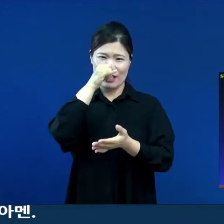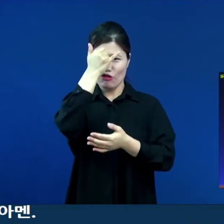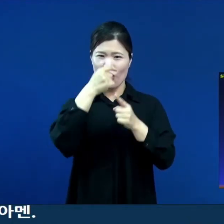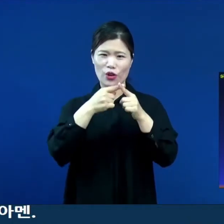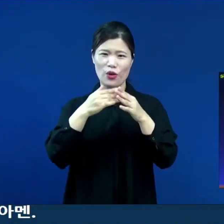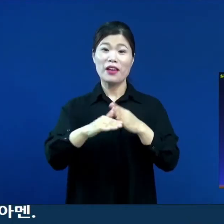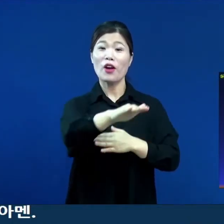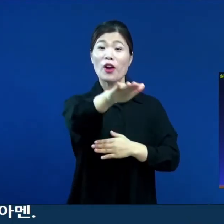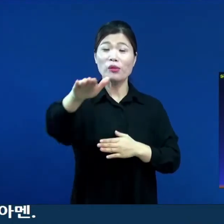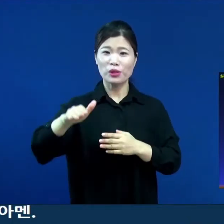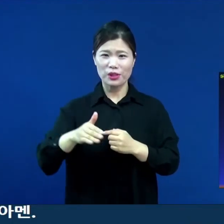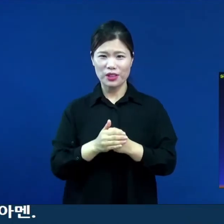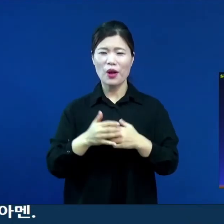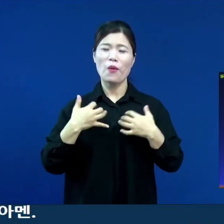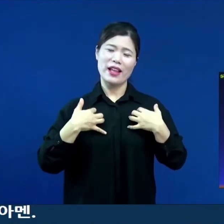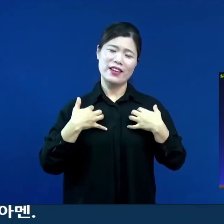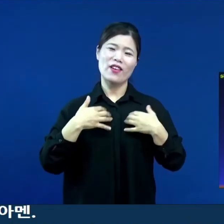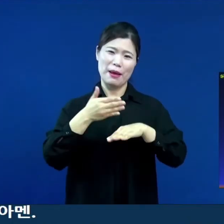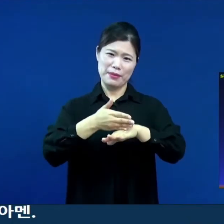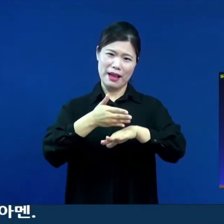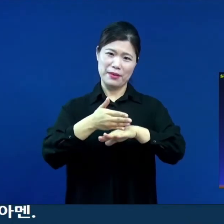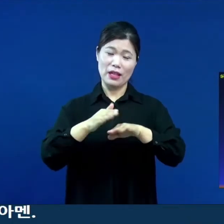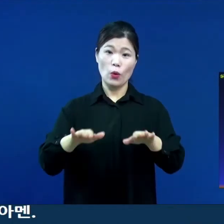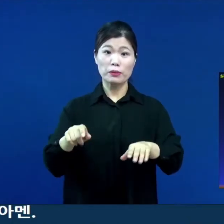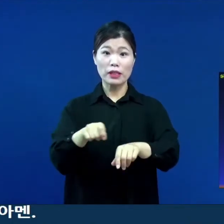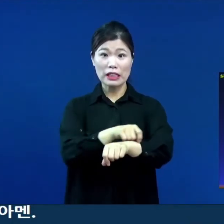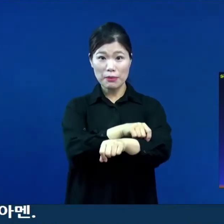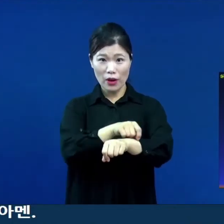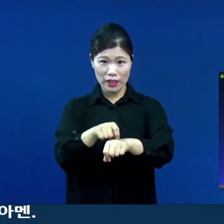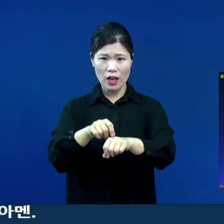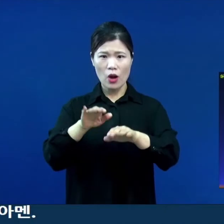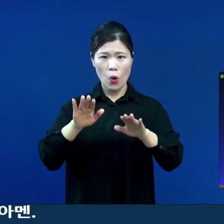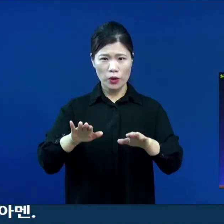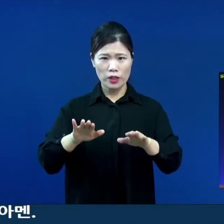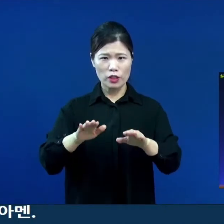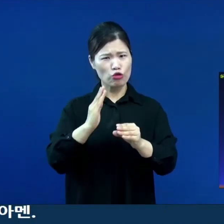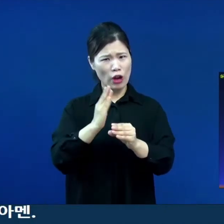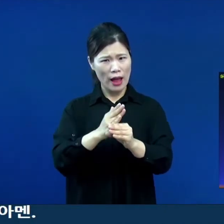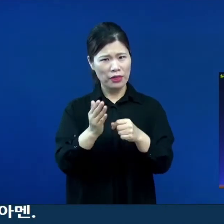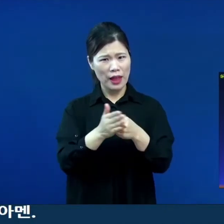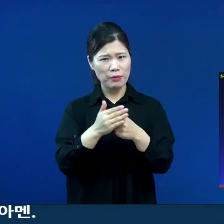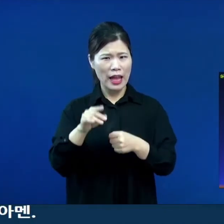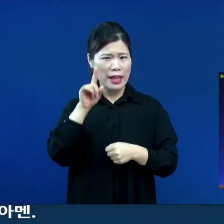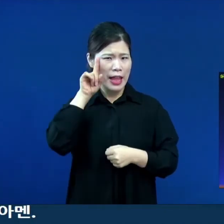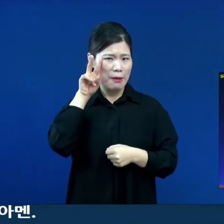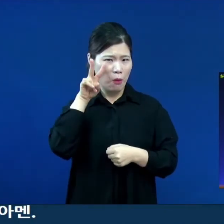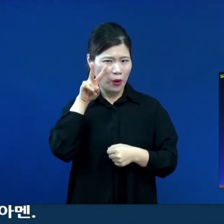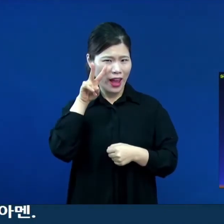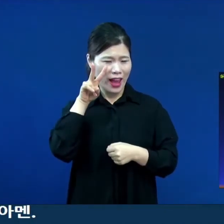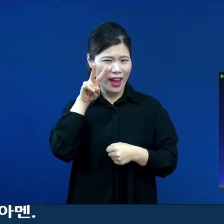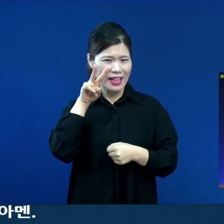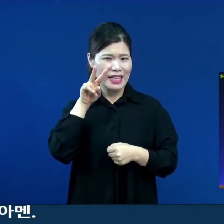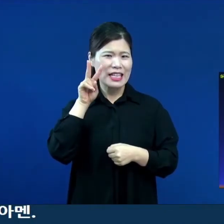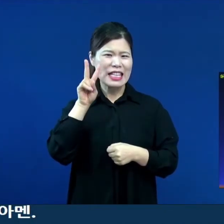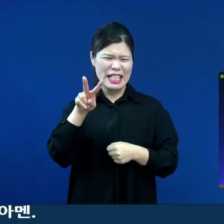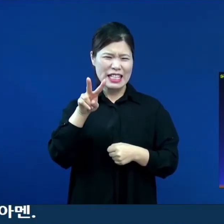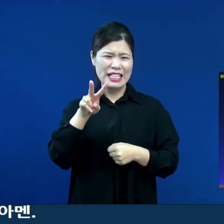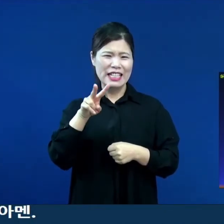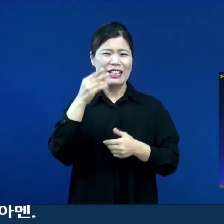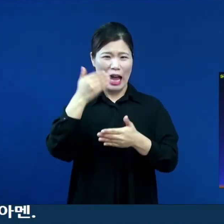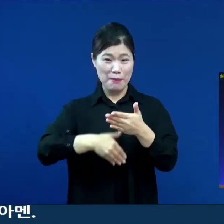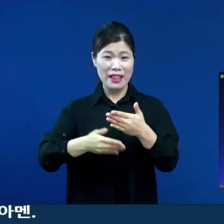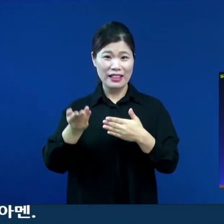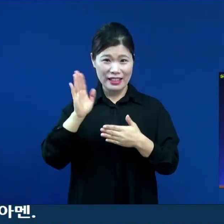환영하며 감사드립니다. 특별히 이제 오늘부터 반환점을 돌아서 내일 모레 이틀 남았는데